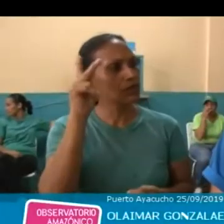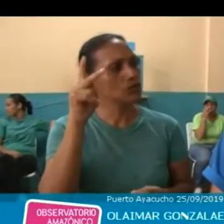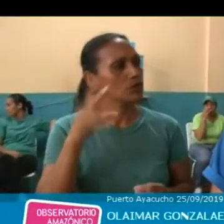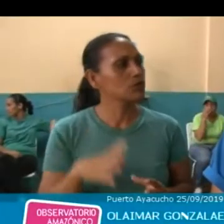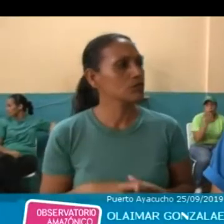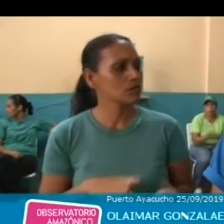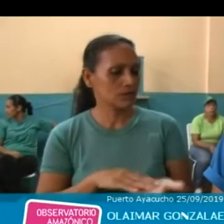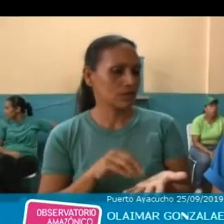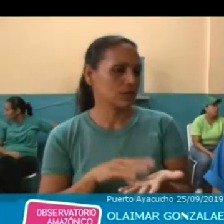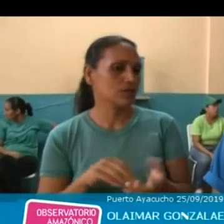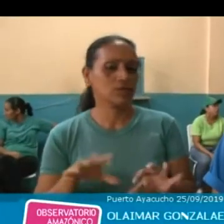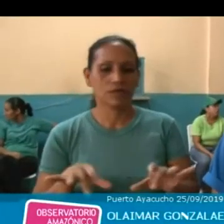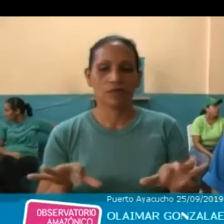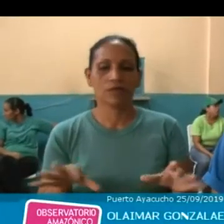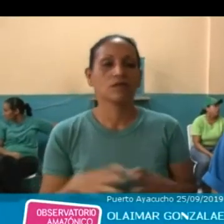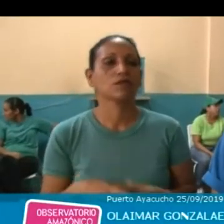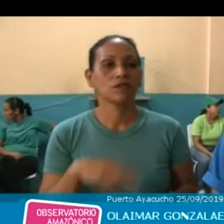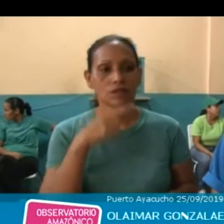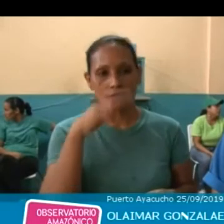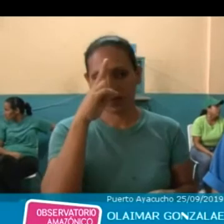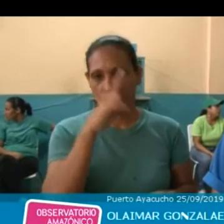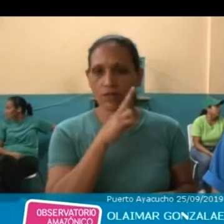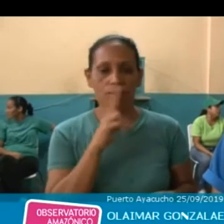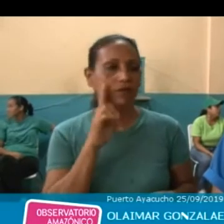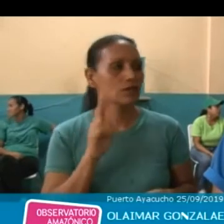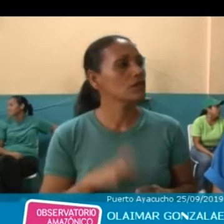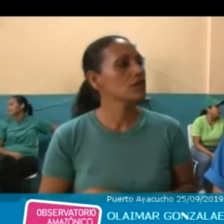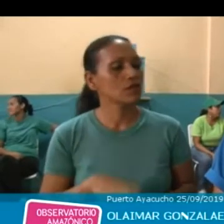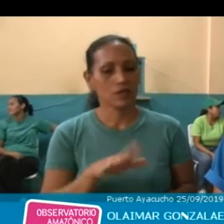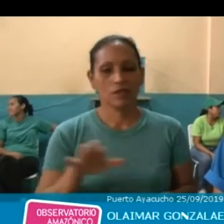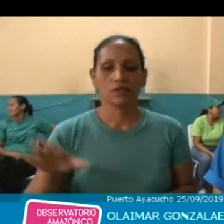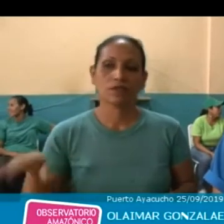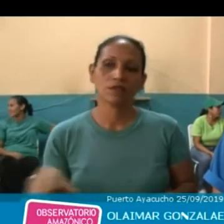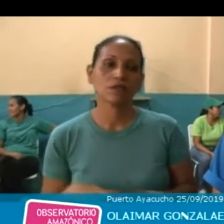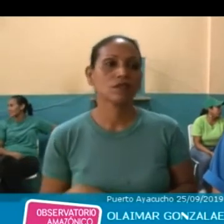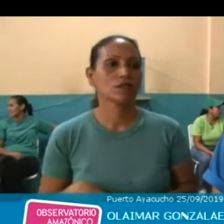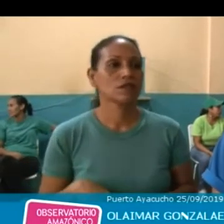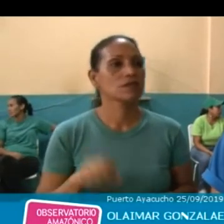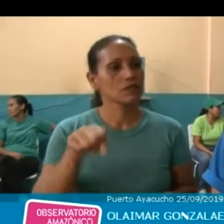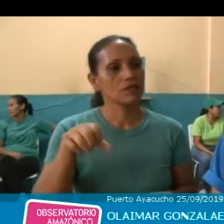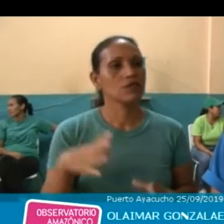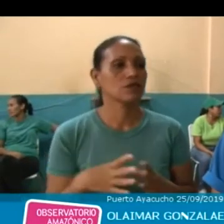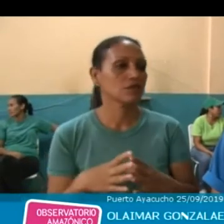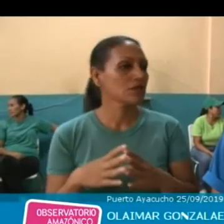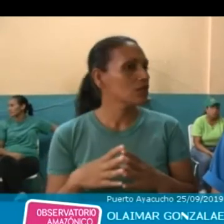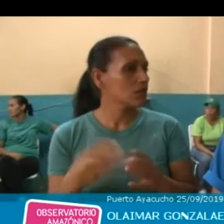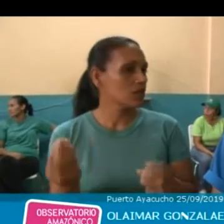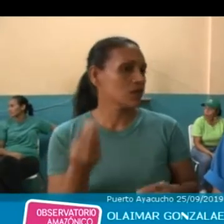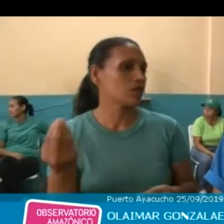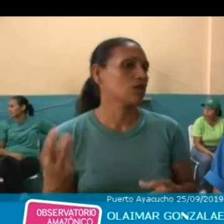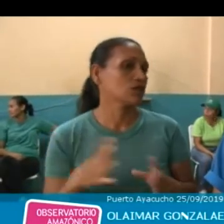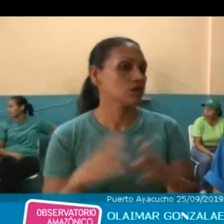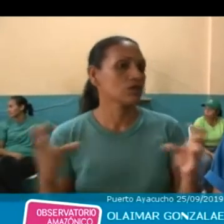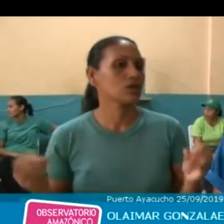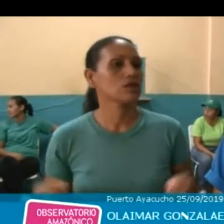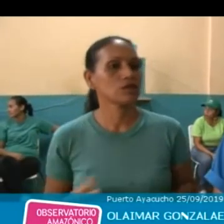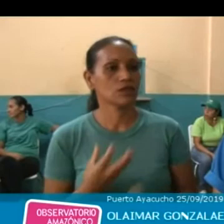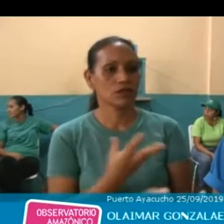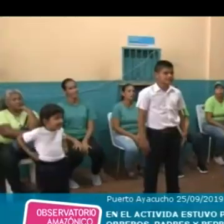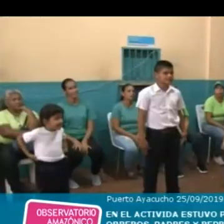obrero, estudiantes, padres y representantes en general, así como toda la comunidad que conforma este sector de Barrio Humboldt. En el